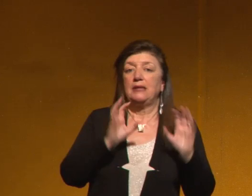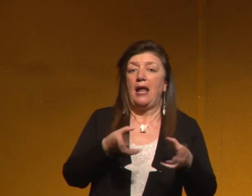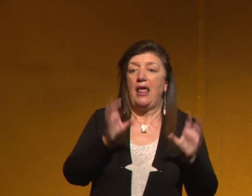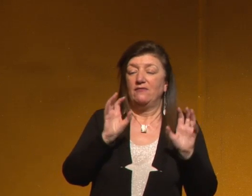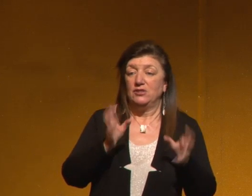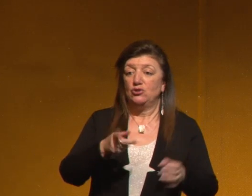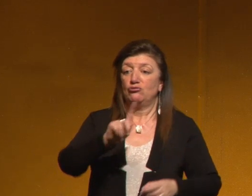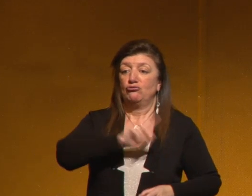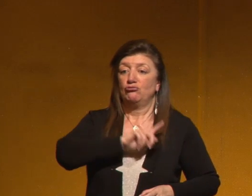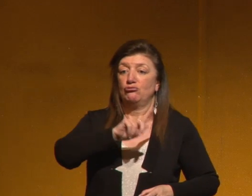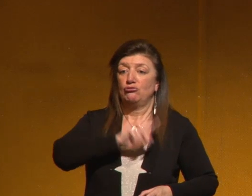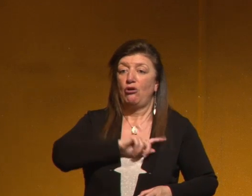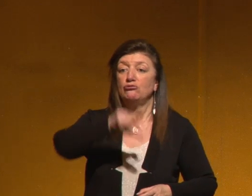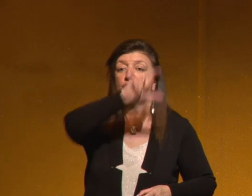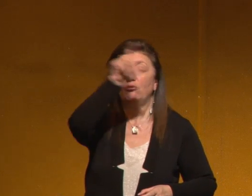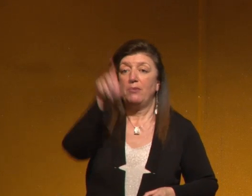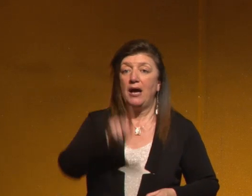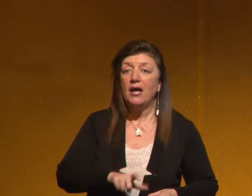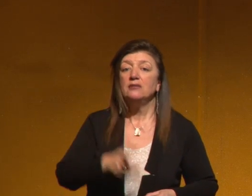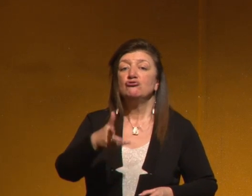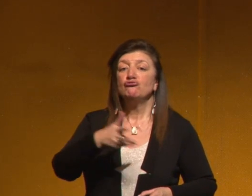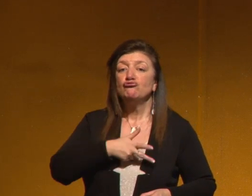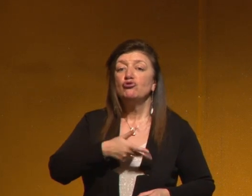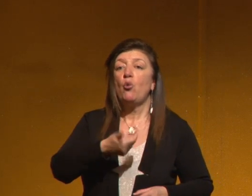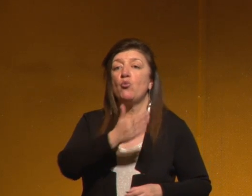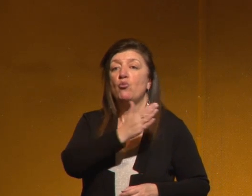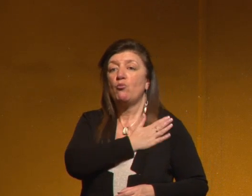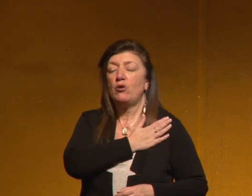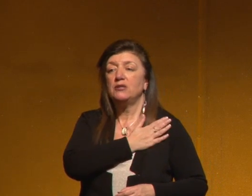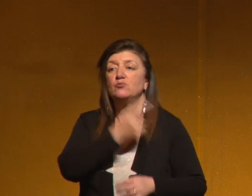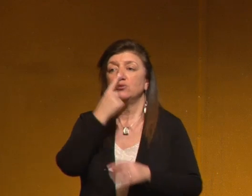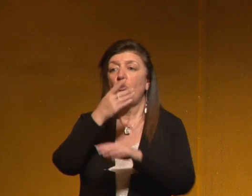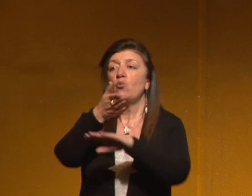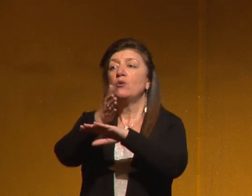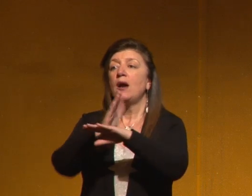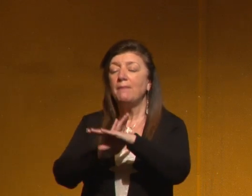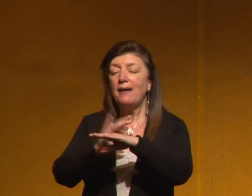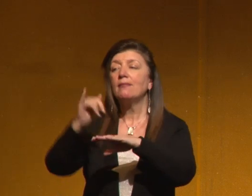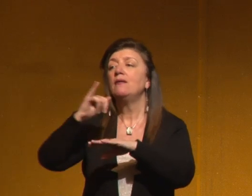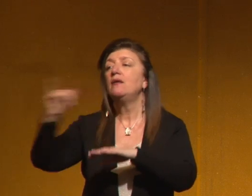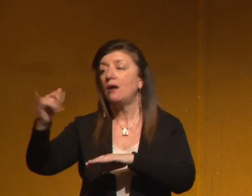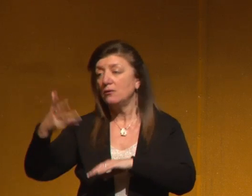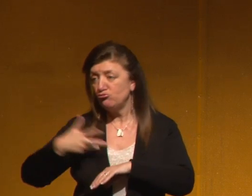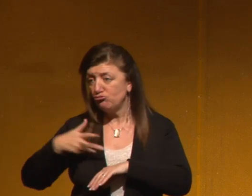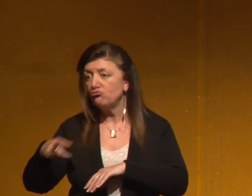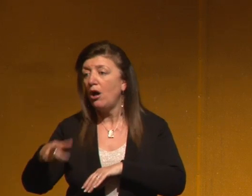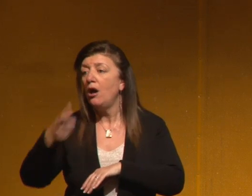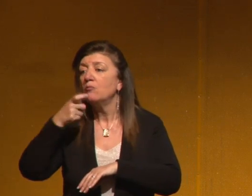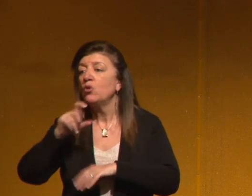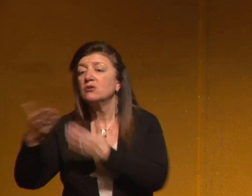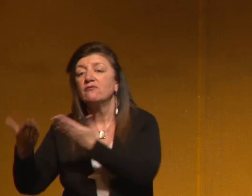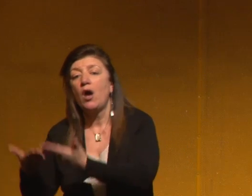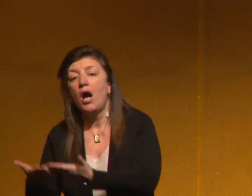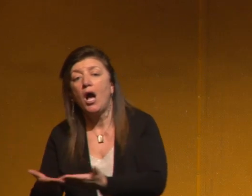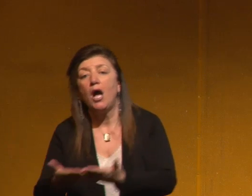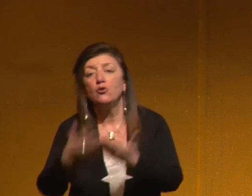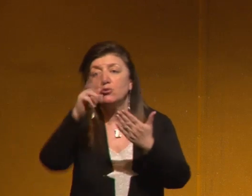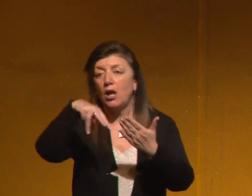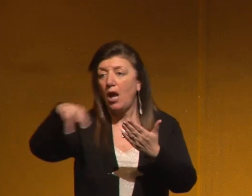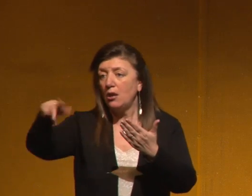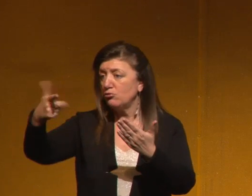hanno una parte di responsabilità negativa nel non avere aiutato non solo non aver aiutato la lettura ma aver allontanato dalla